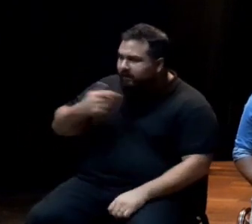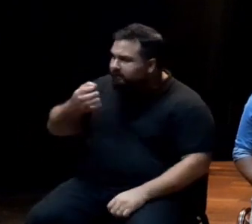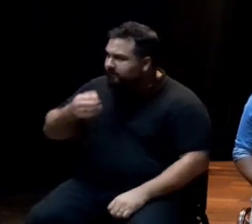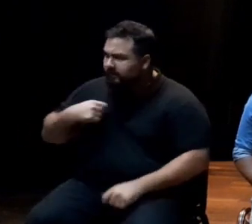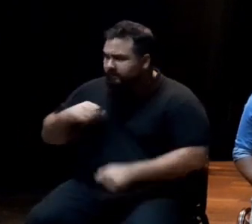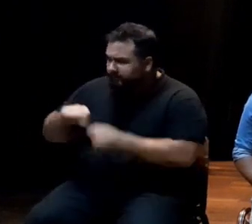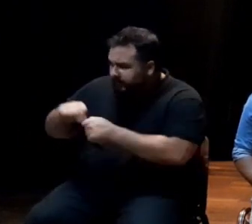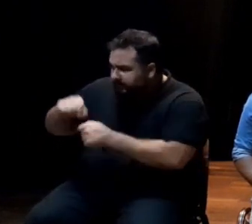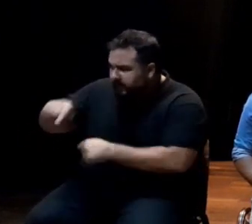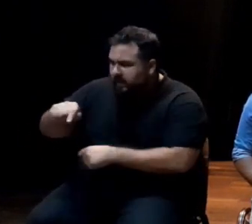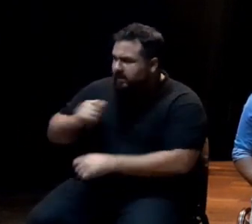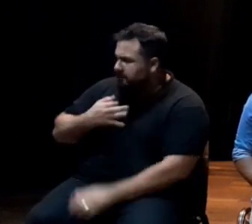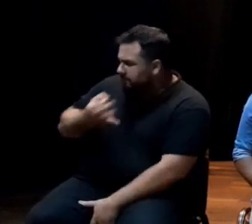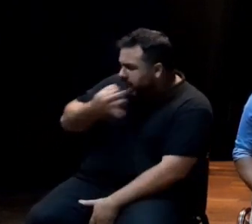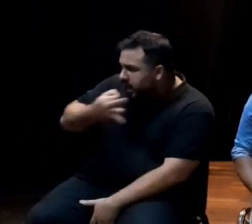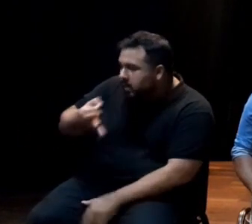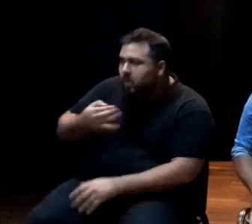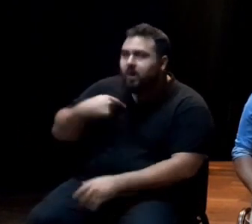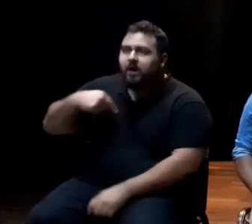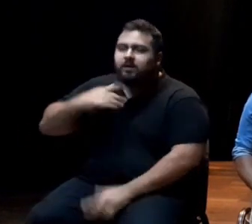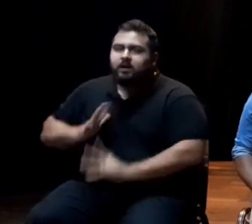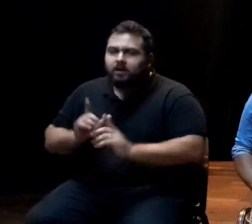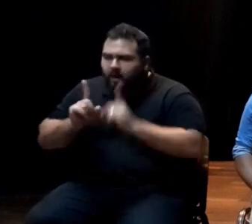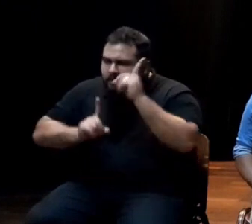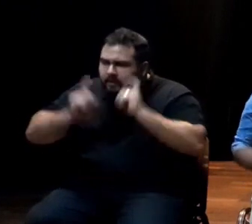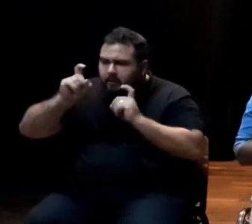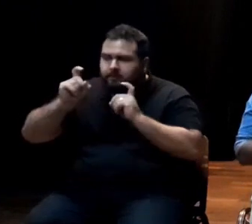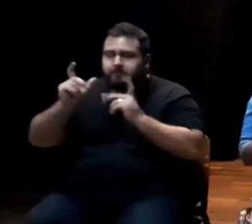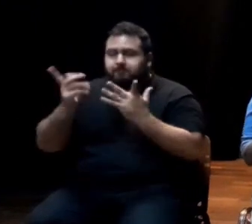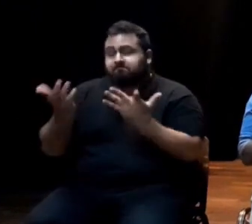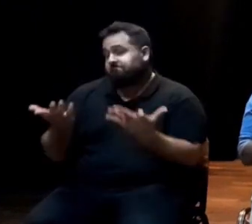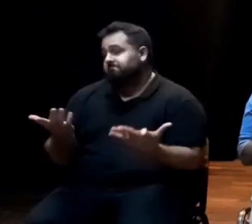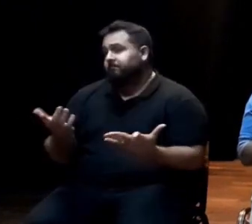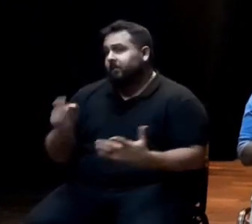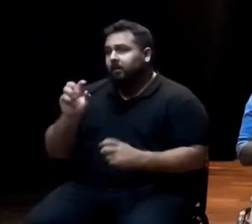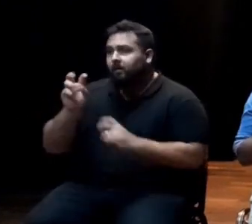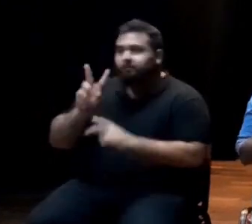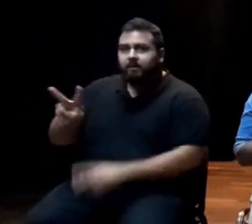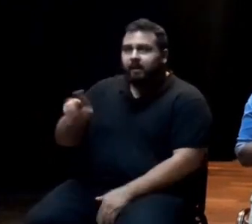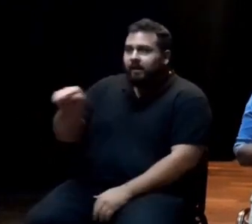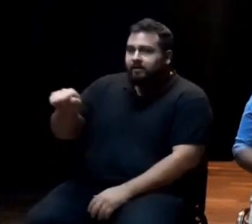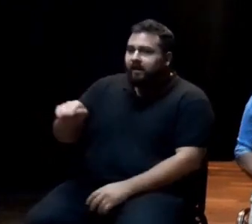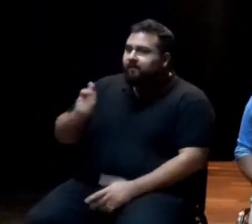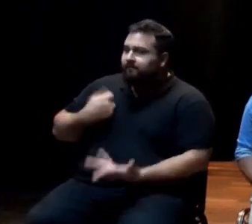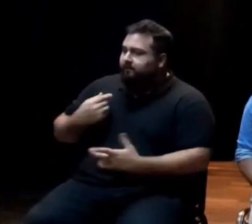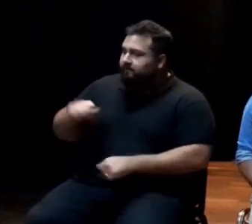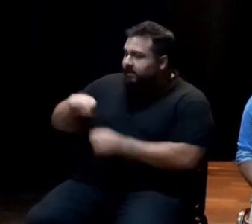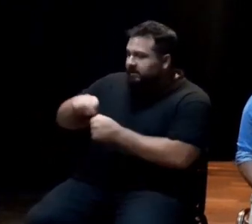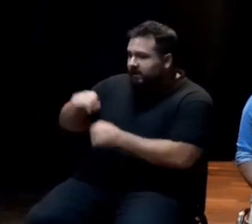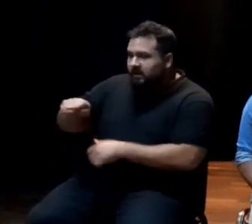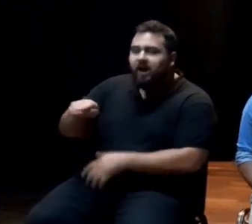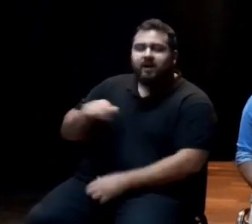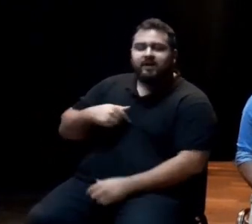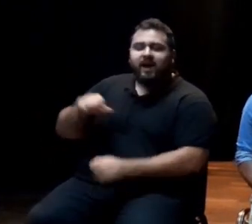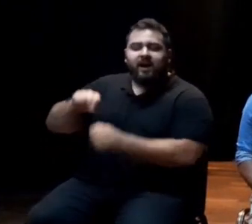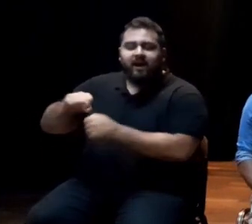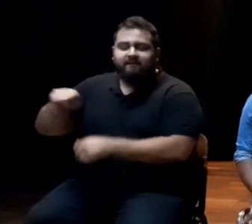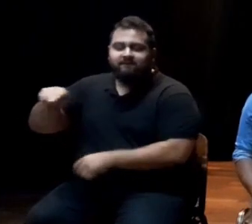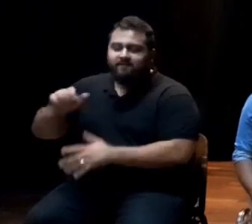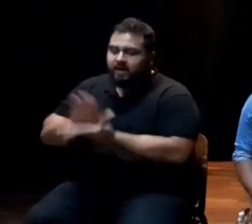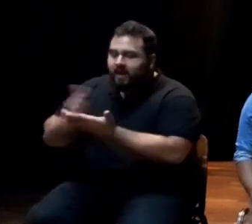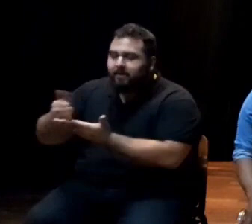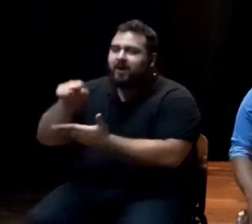barulho, entre aspas, esse gesto? Aí eu vi que a menina realmente estava fazendo, aí eu, cara, isso é maneiro,